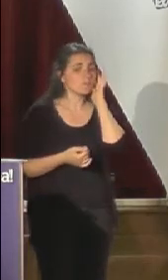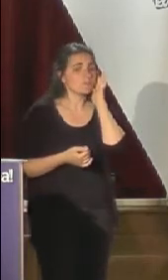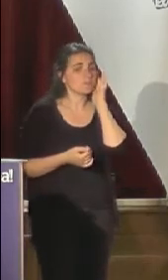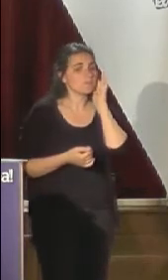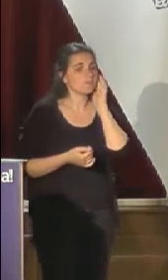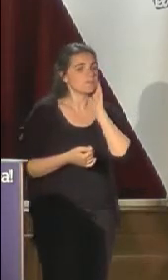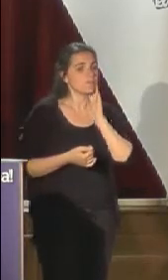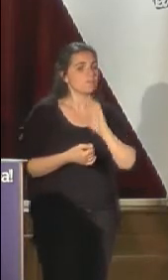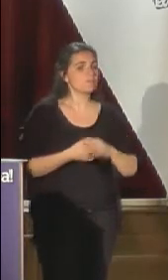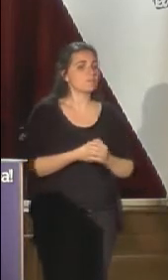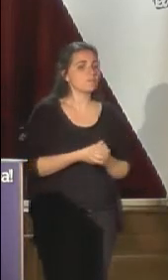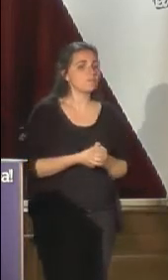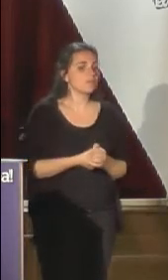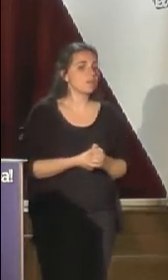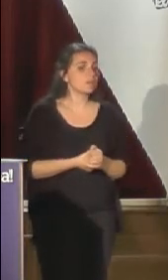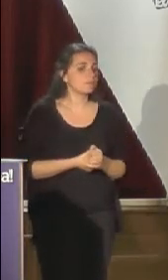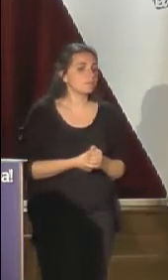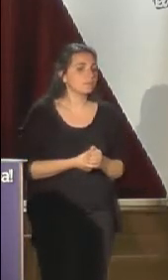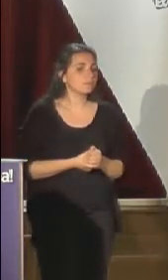E fixo todo o posible